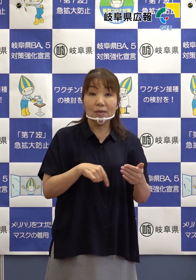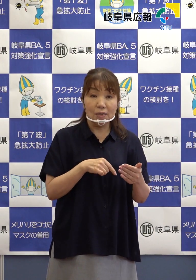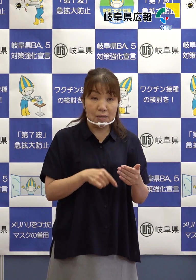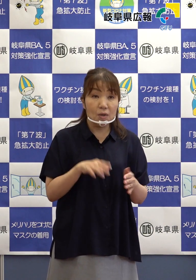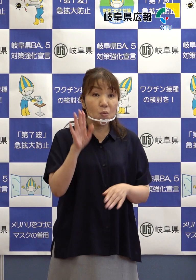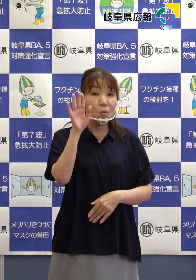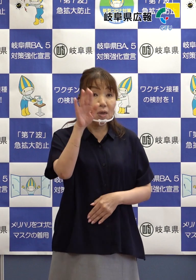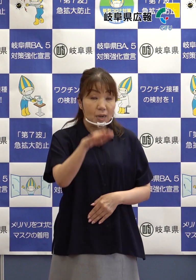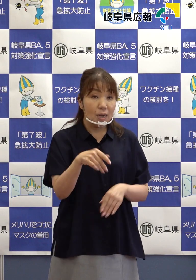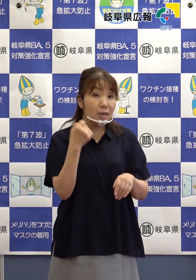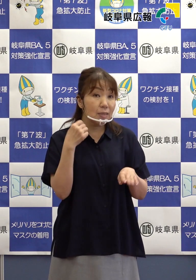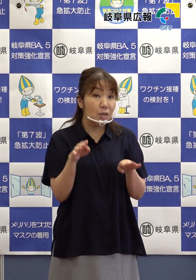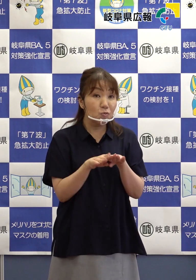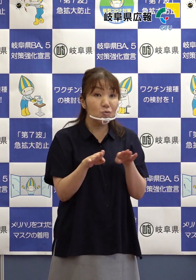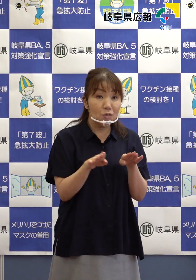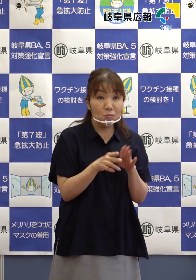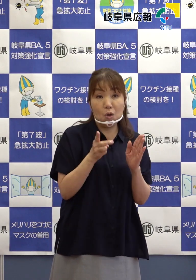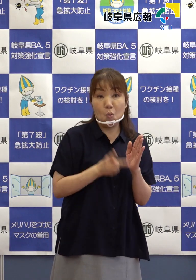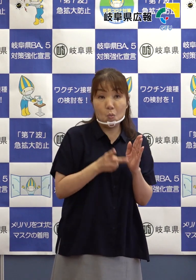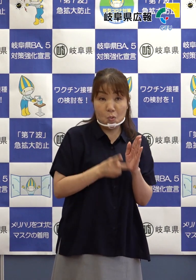から夏休み用品